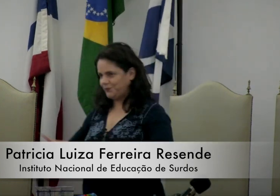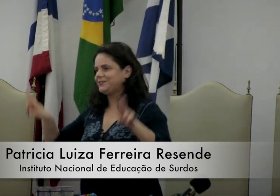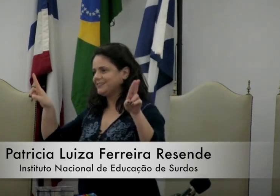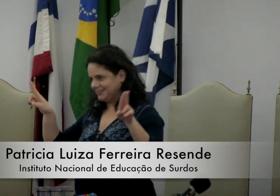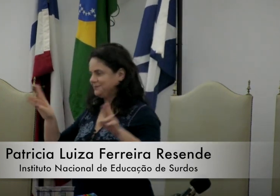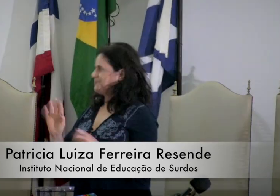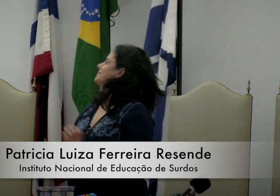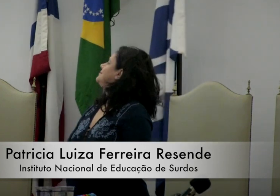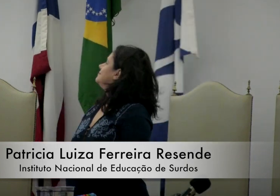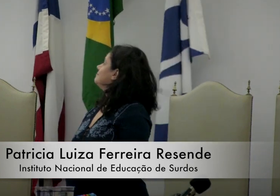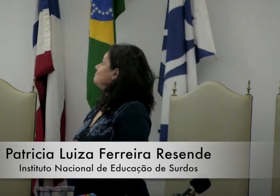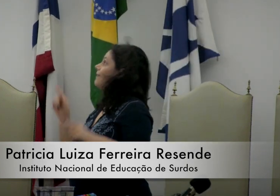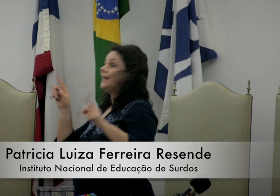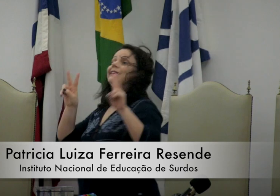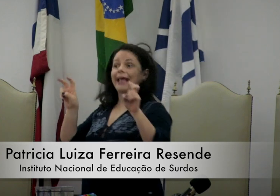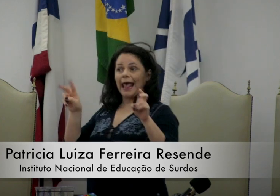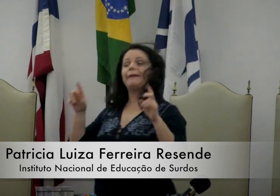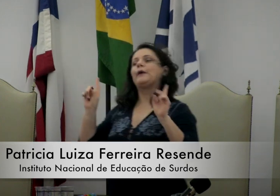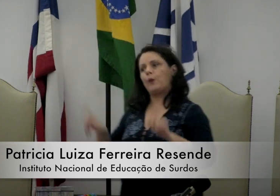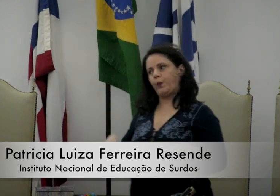2007 o doutorado lá na UFSC.